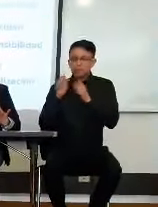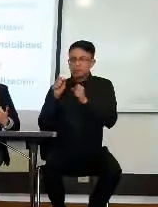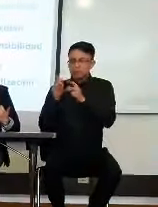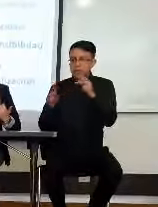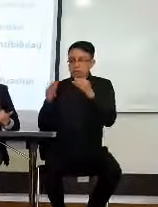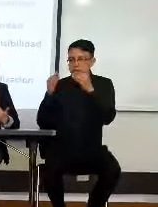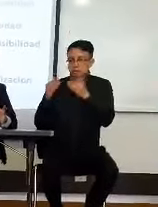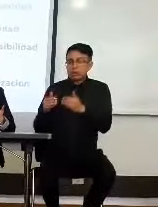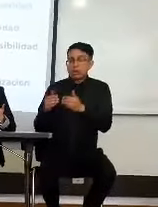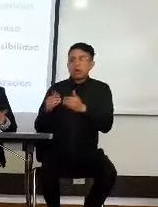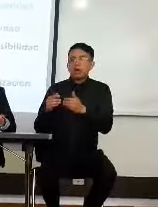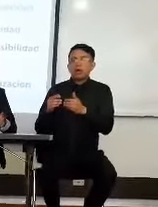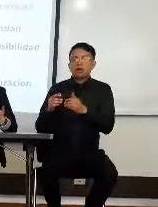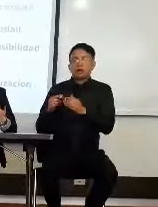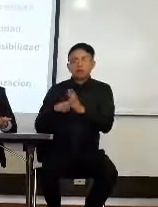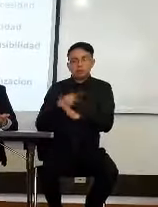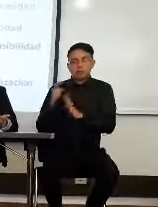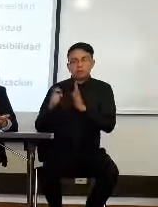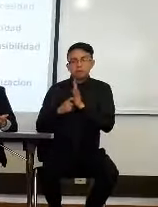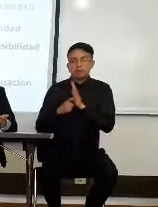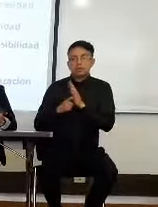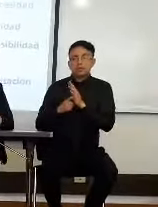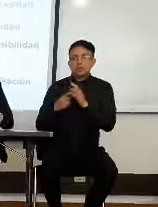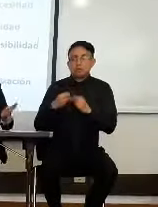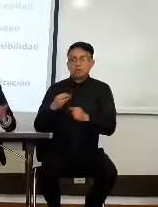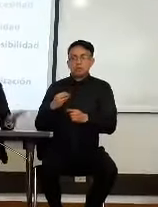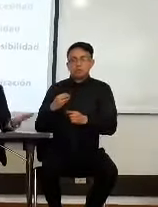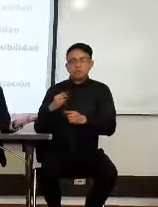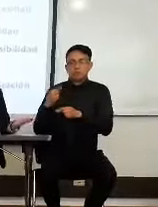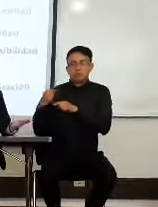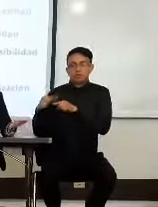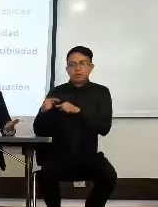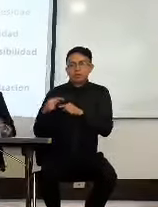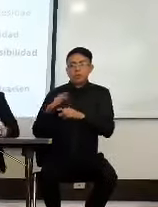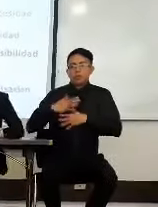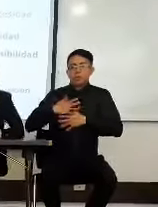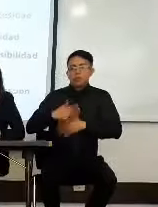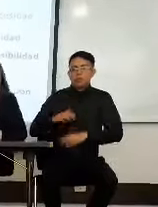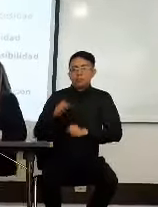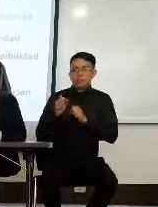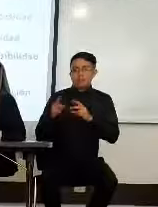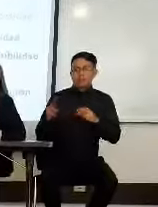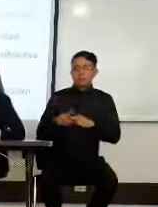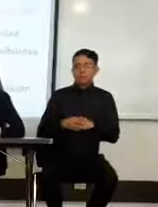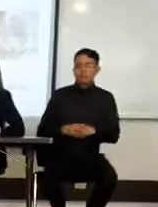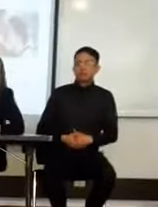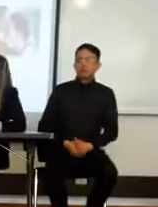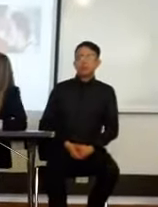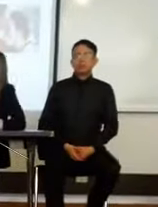atención integral, sea una atención oportuna, sea una atención de calidad, como para cualquier otra persona.